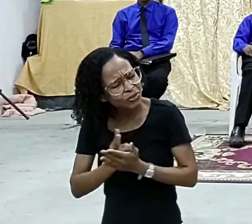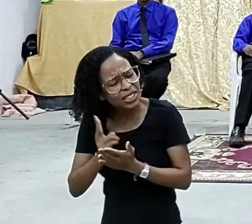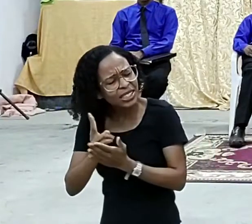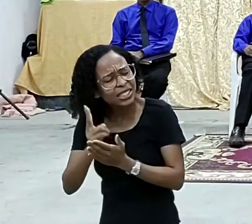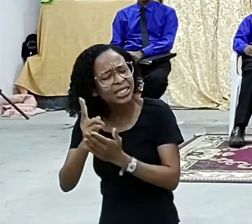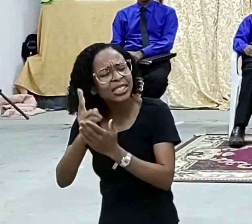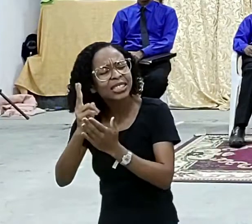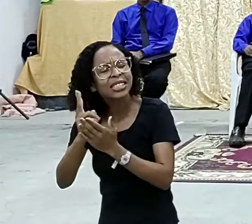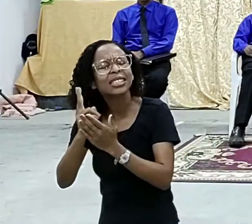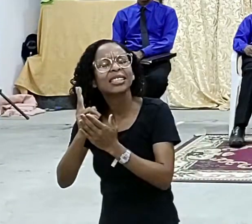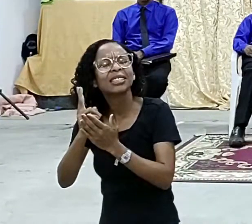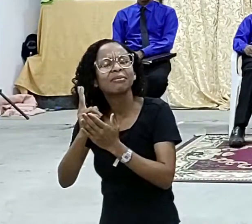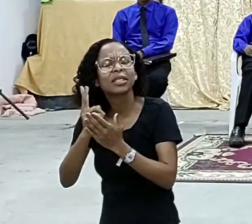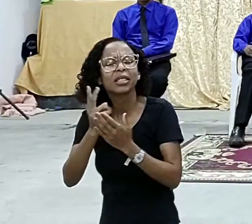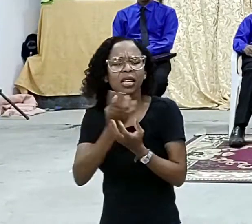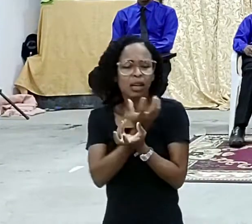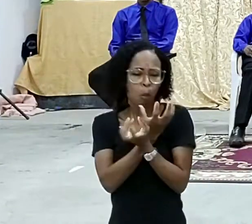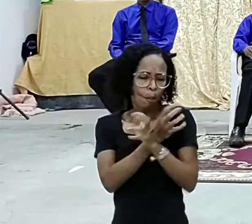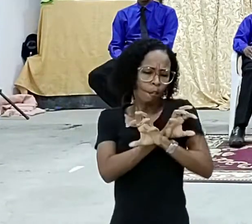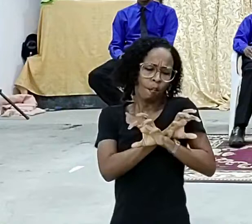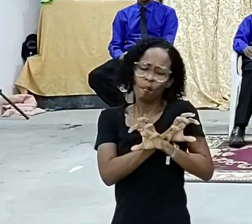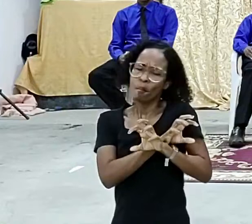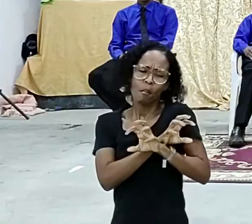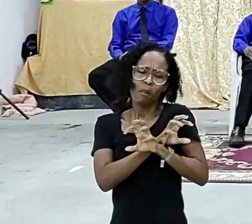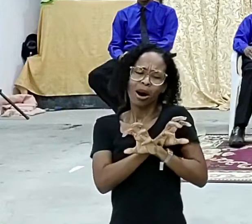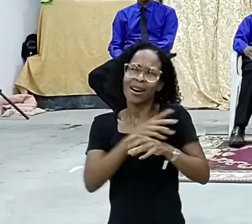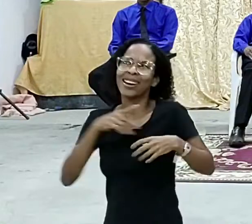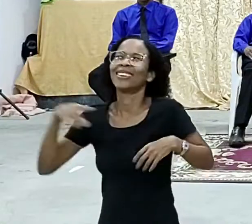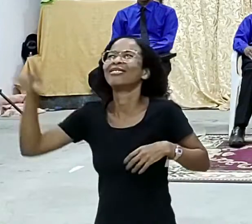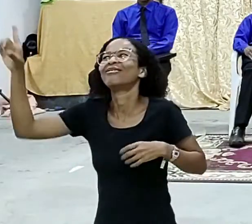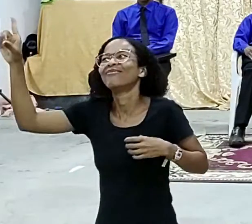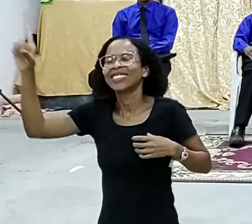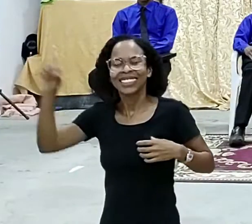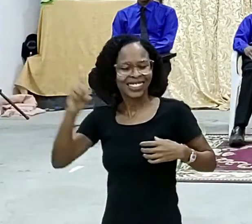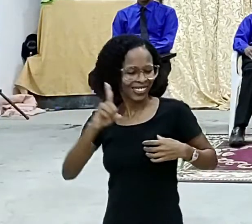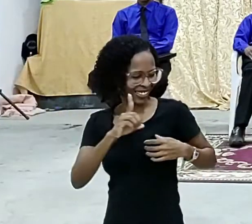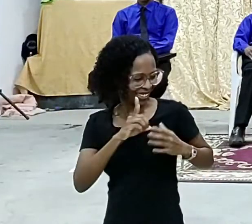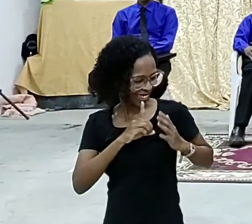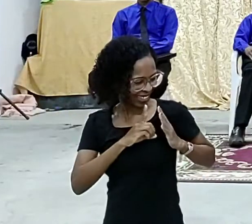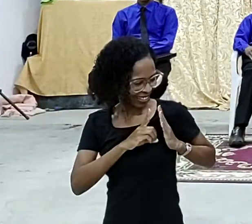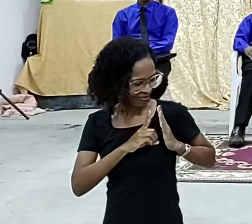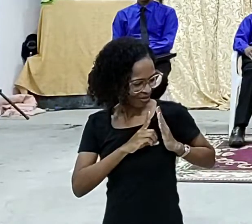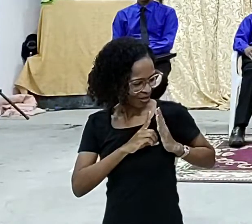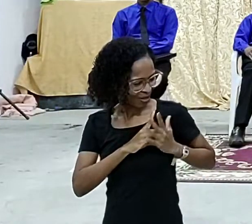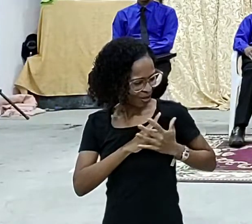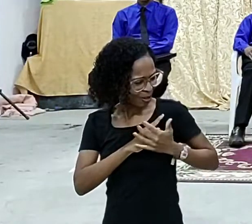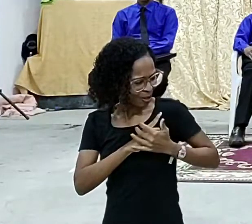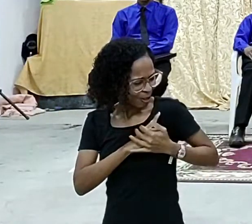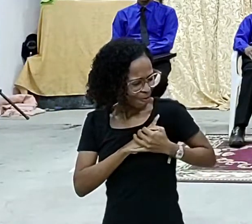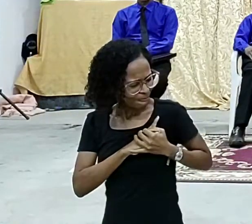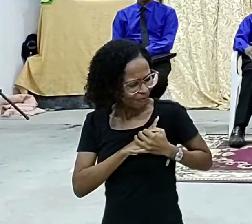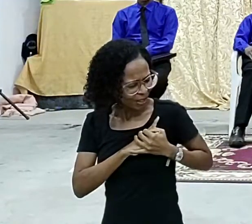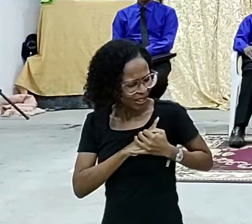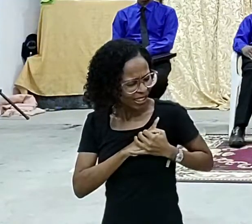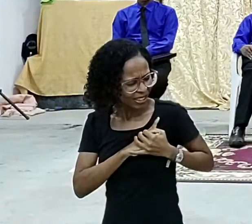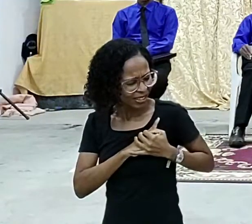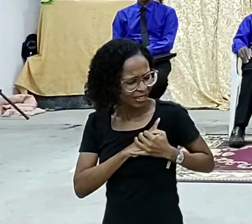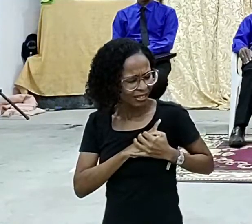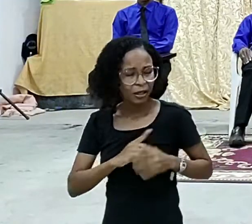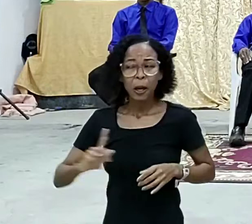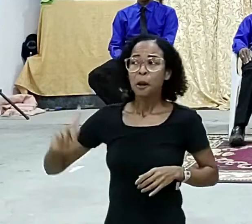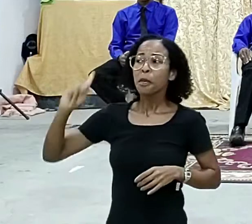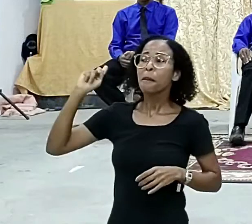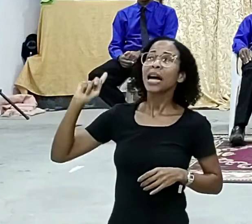preenchendo o espaço que eu tentei preencher e não consegui. Encontrei